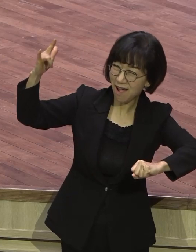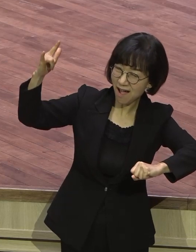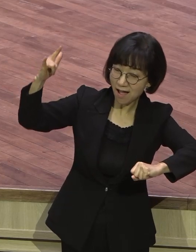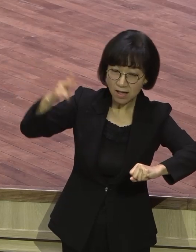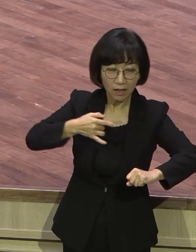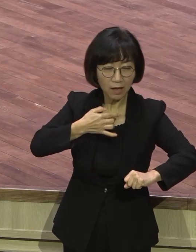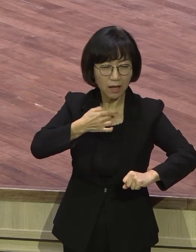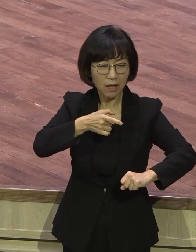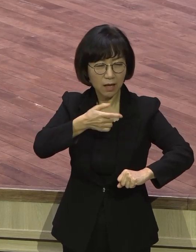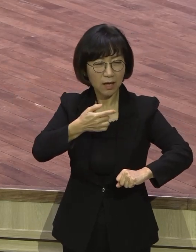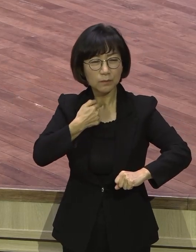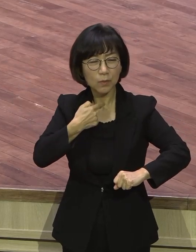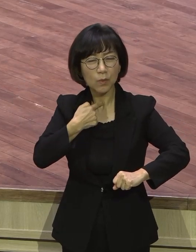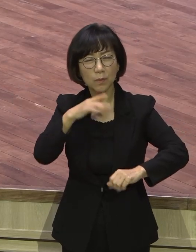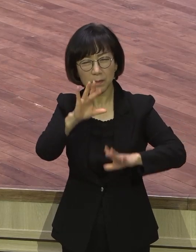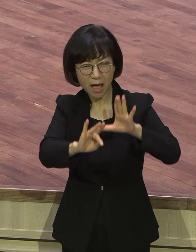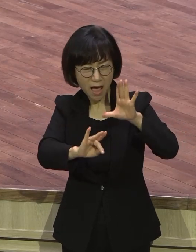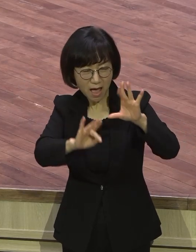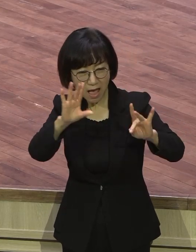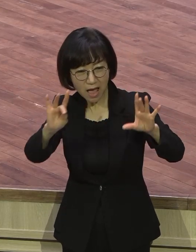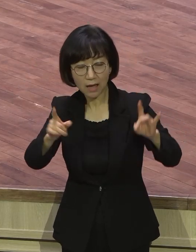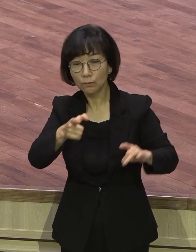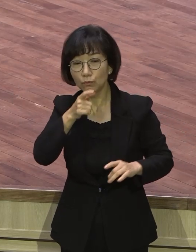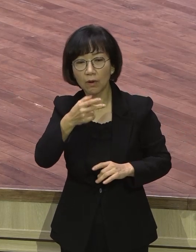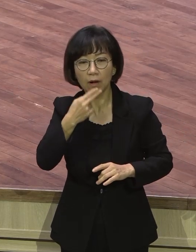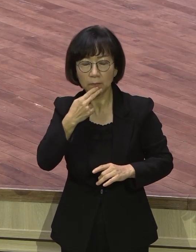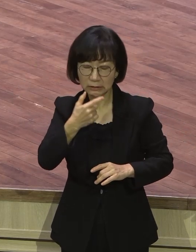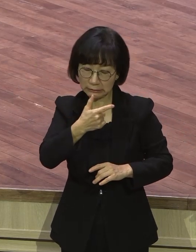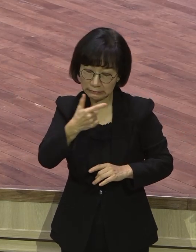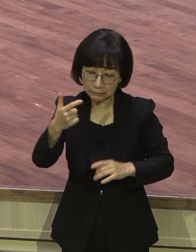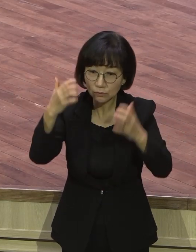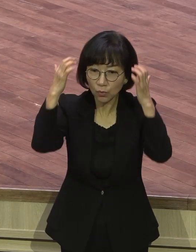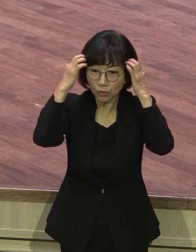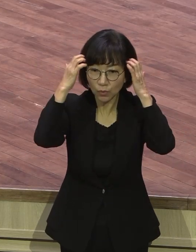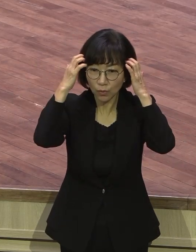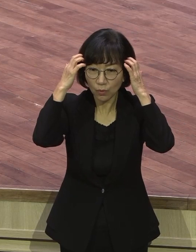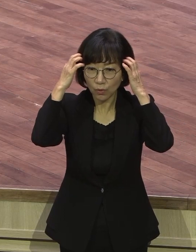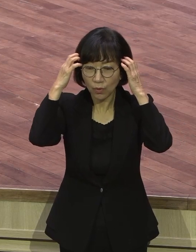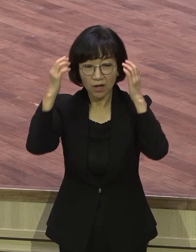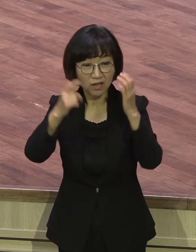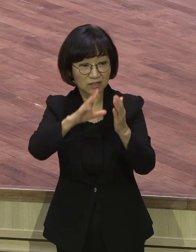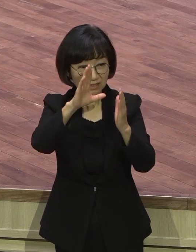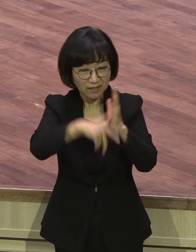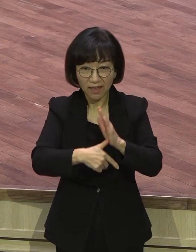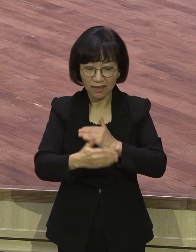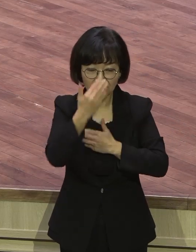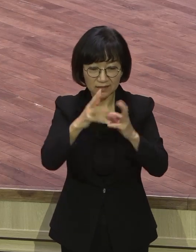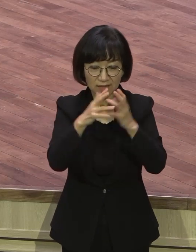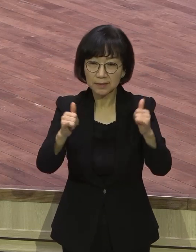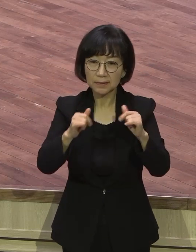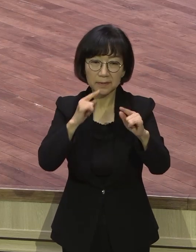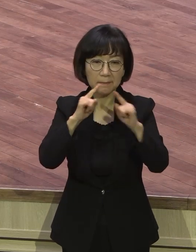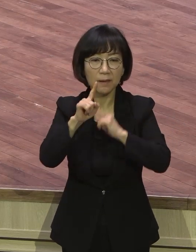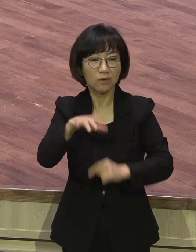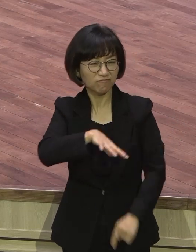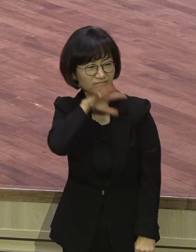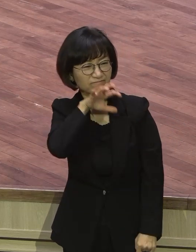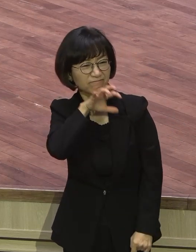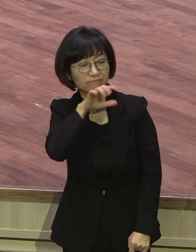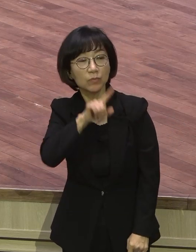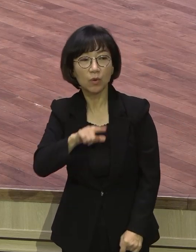이런 어림없었을 때 이런 불평 엄망 막 하나님 있니 없니 이런 말들은 막 해됩니다